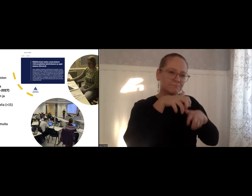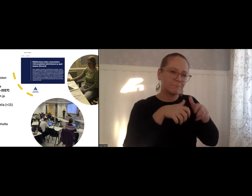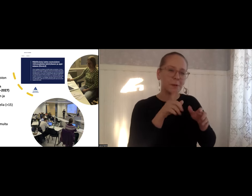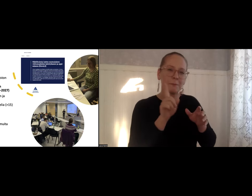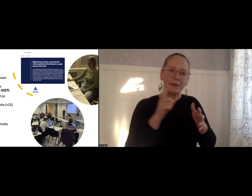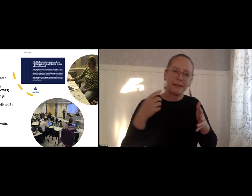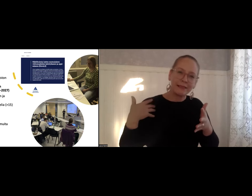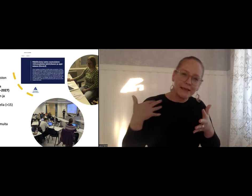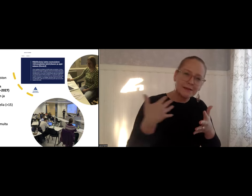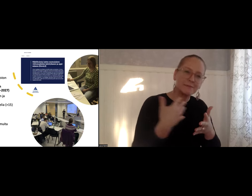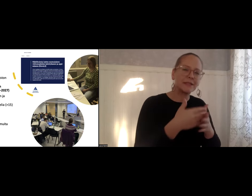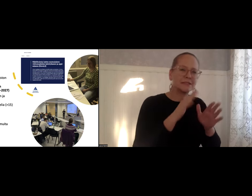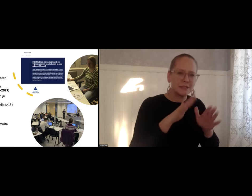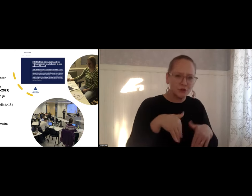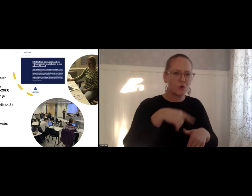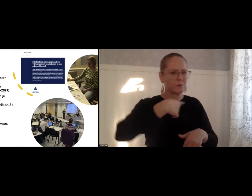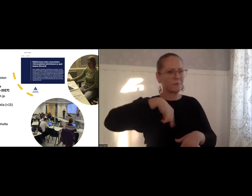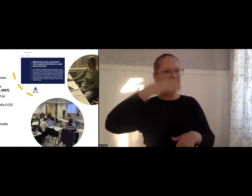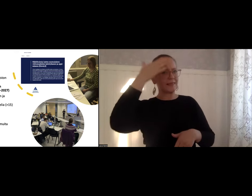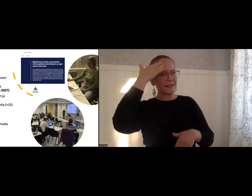Tätä puheenvuoroa varten